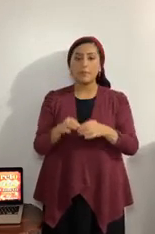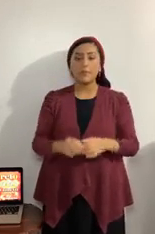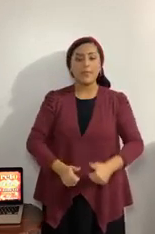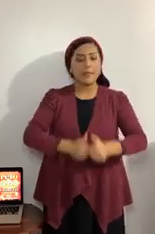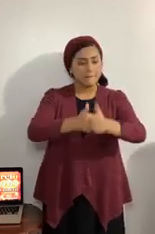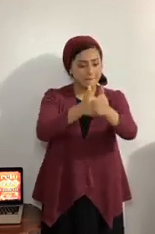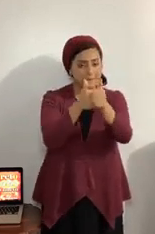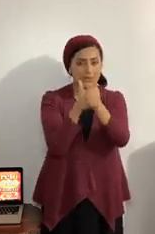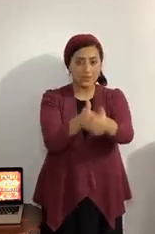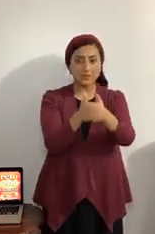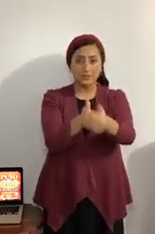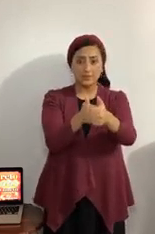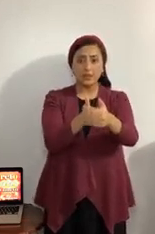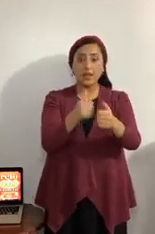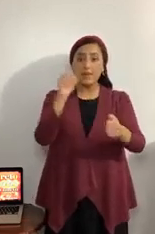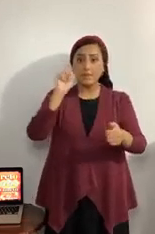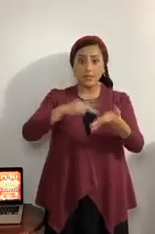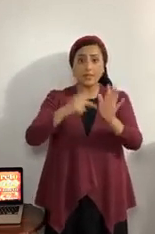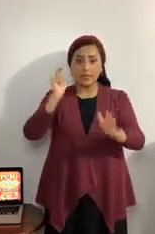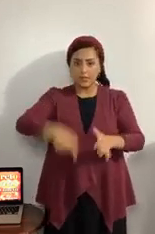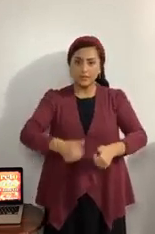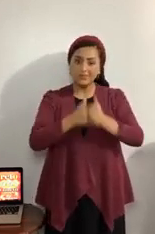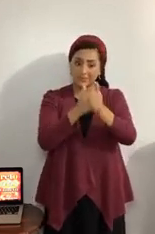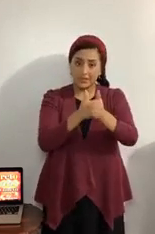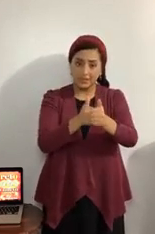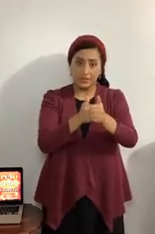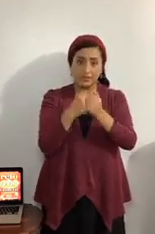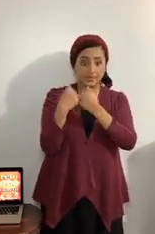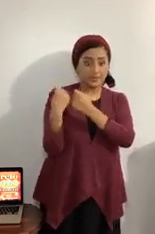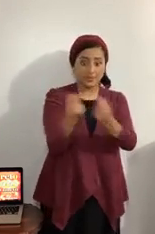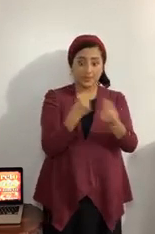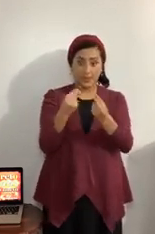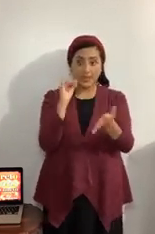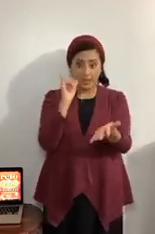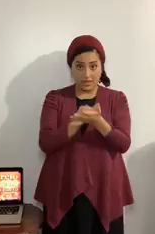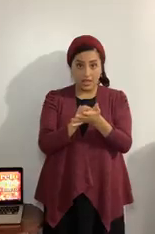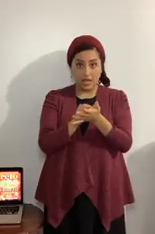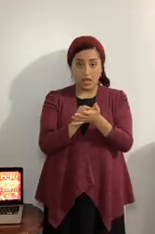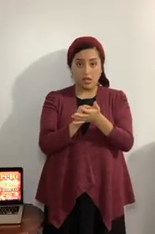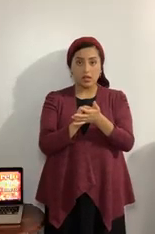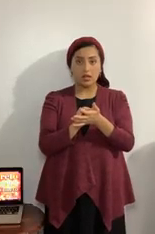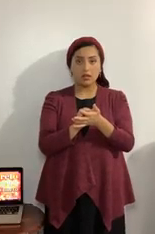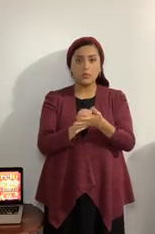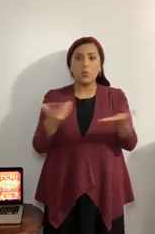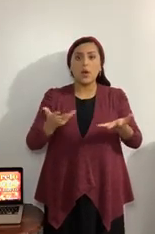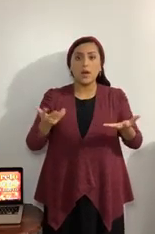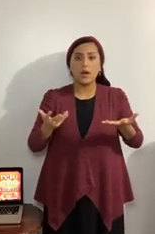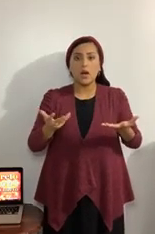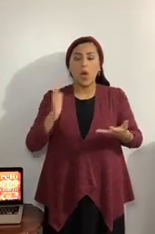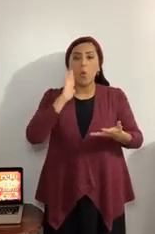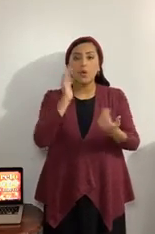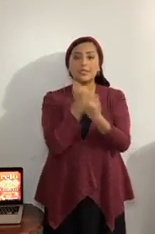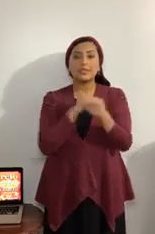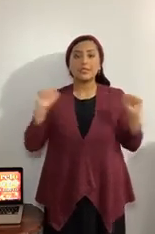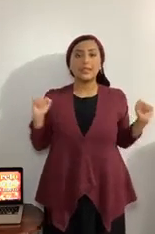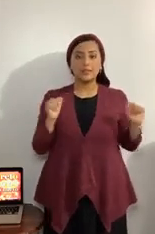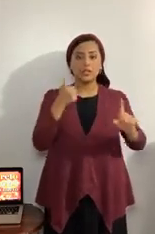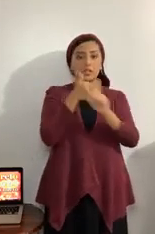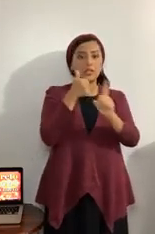Persiste en ello, o sea, persevera en ello. Pues haciendo esto, ¿qué? Te salvarás a ti mismo y a los que